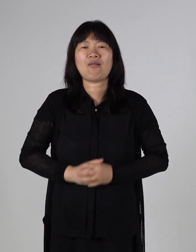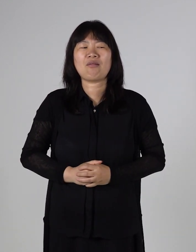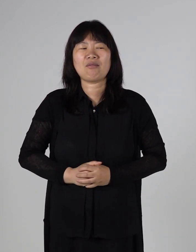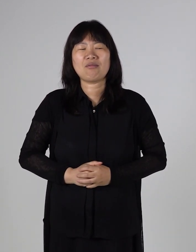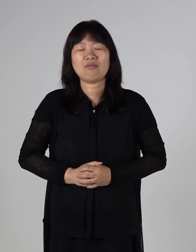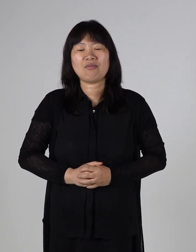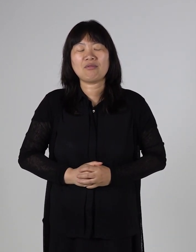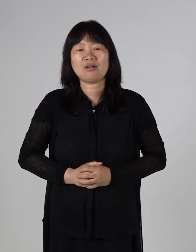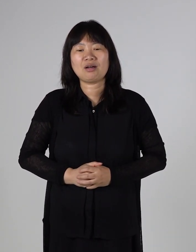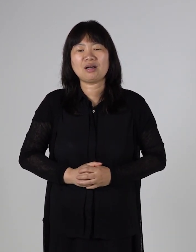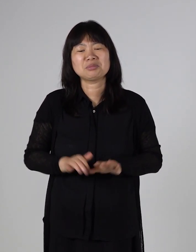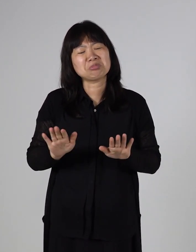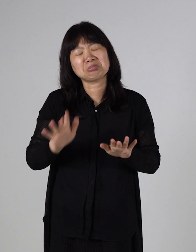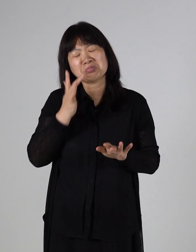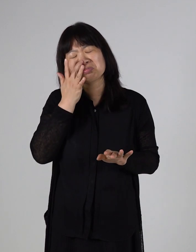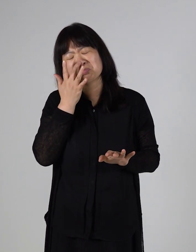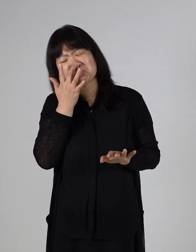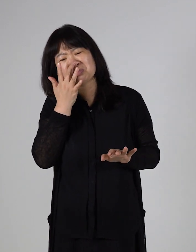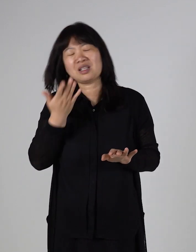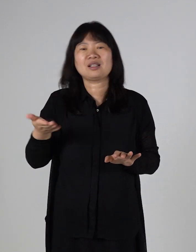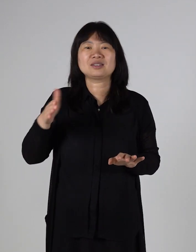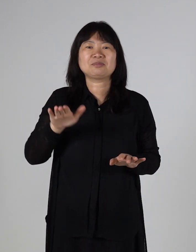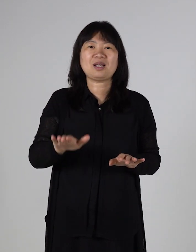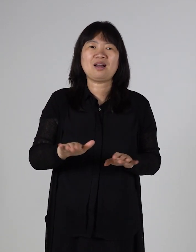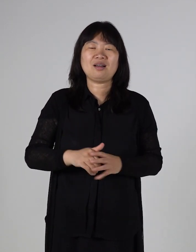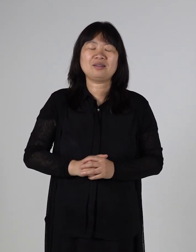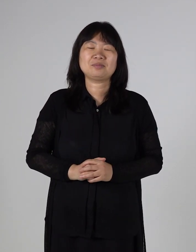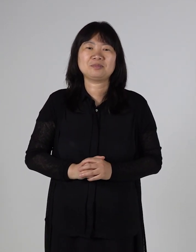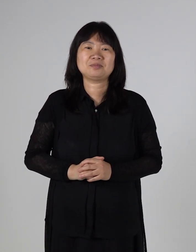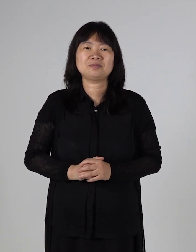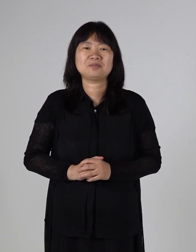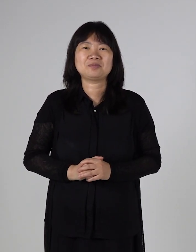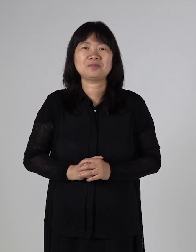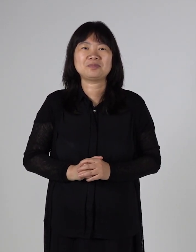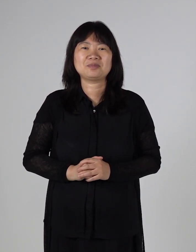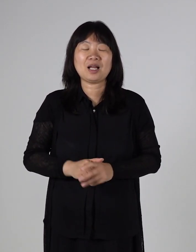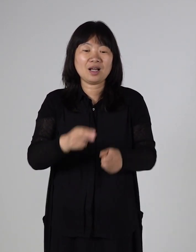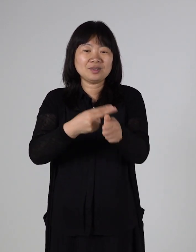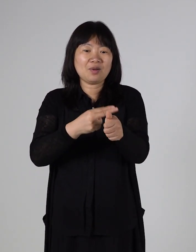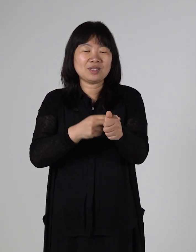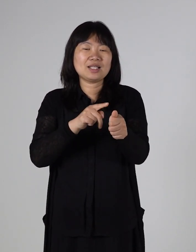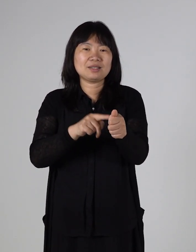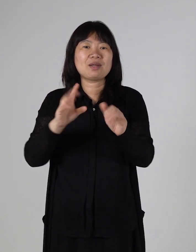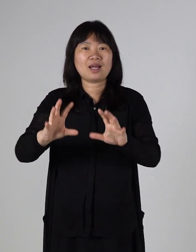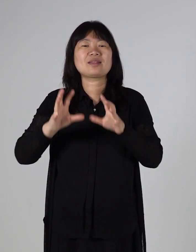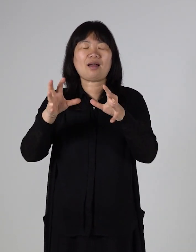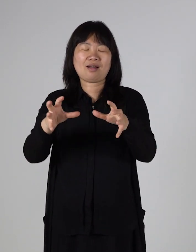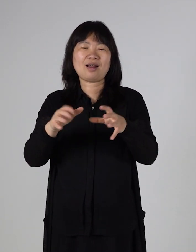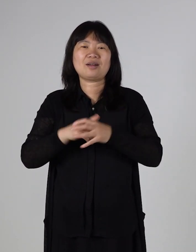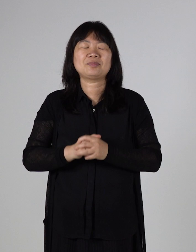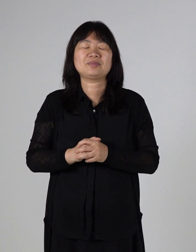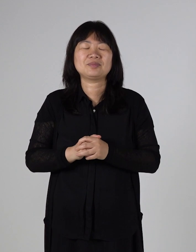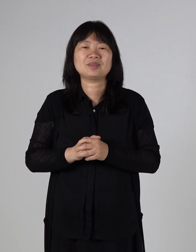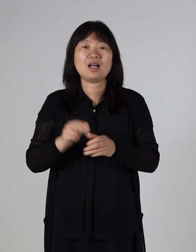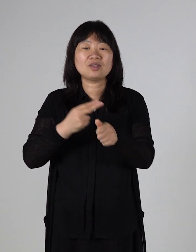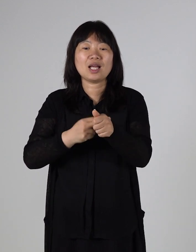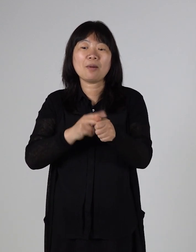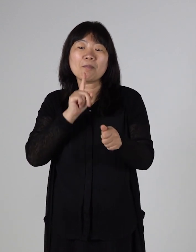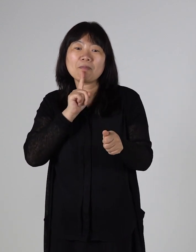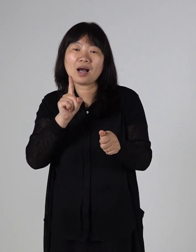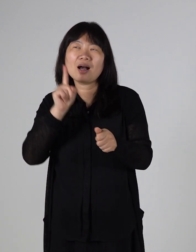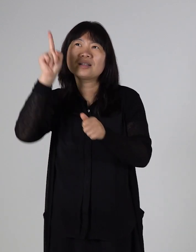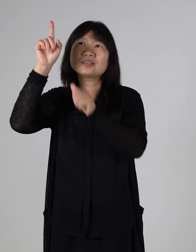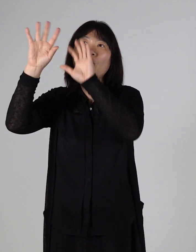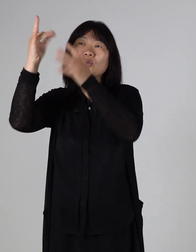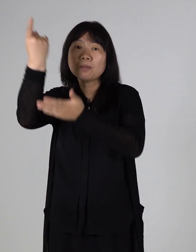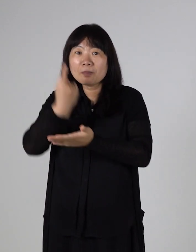어쨌든 뭔지 지금 잘 모르겠는데, 그렇다면 선생님의 나라, 선생님이 말하고 있는